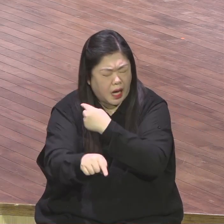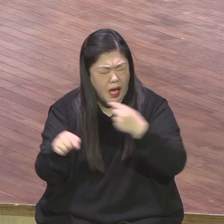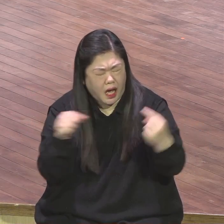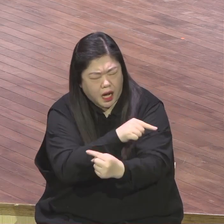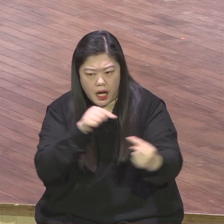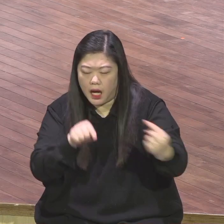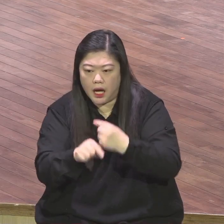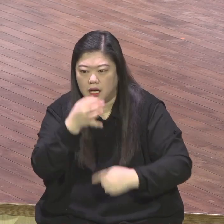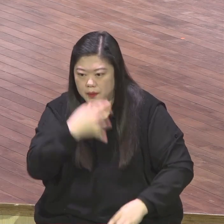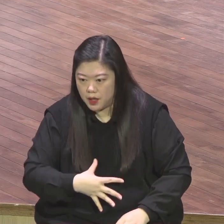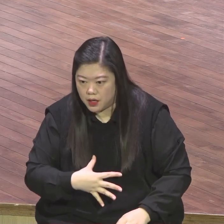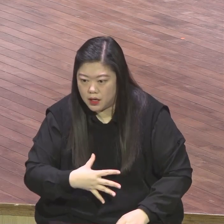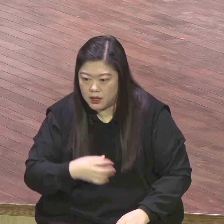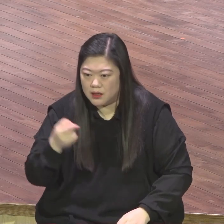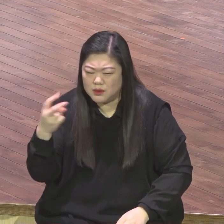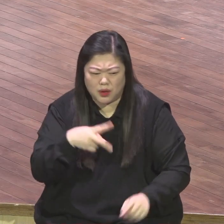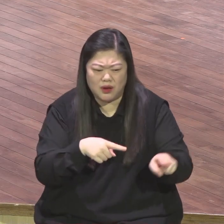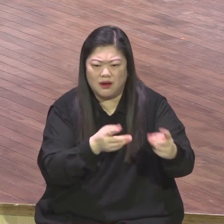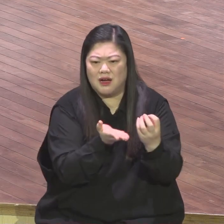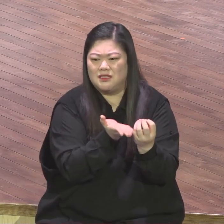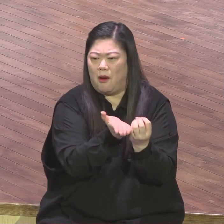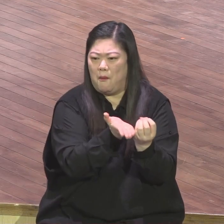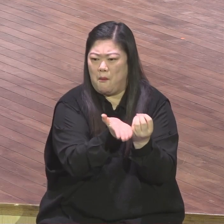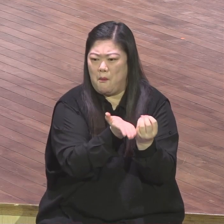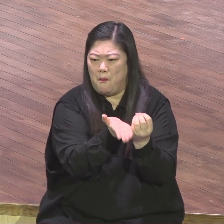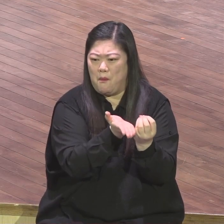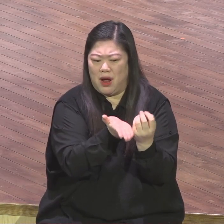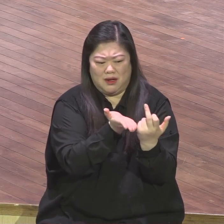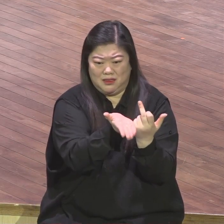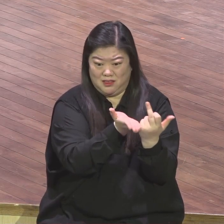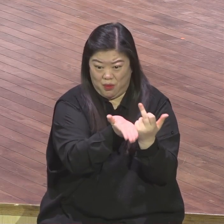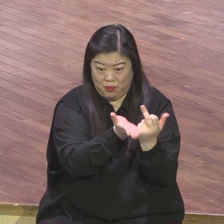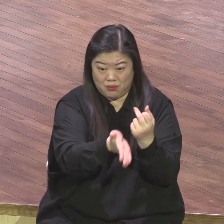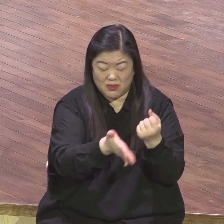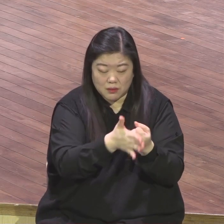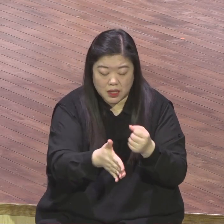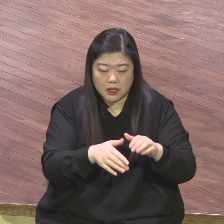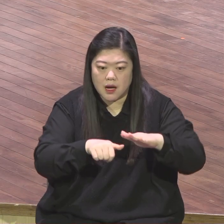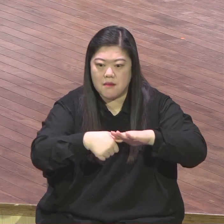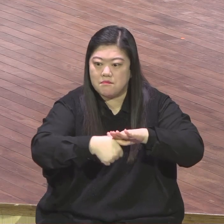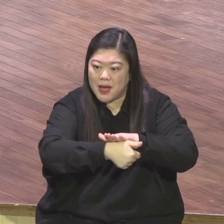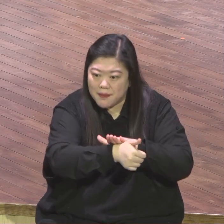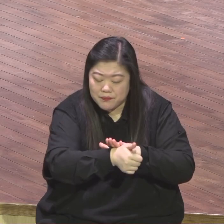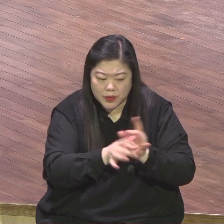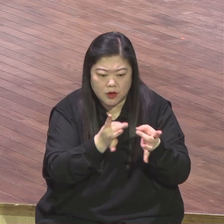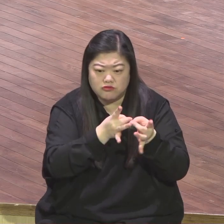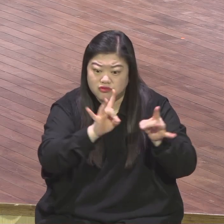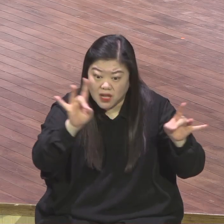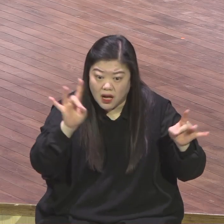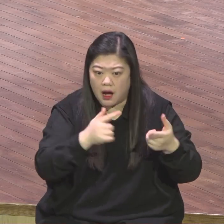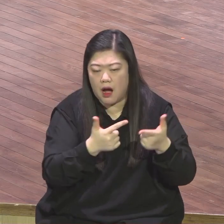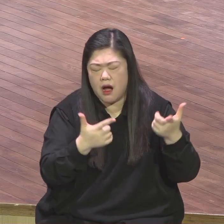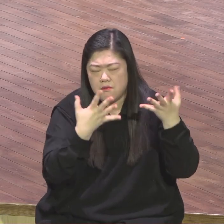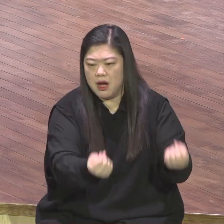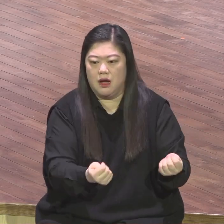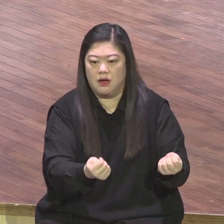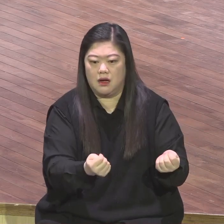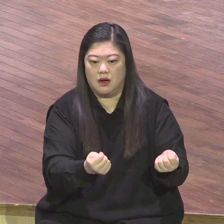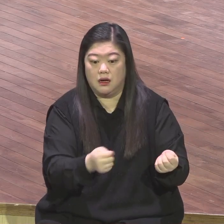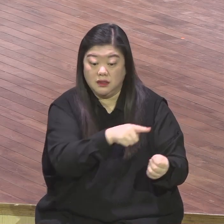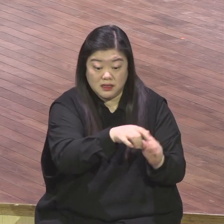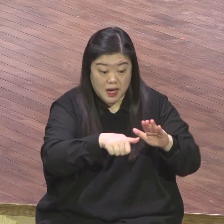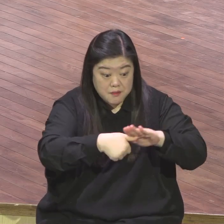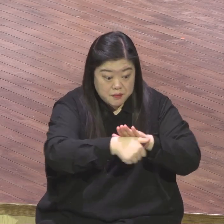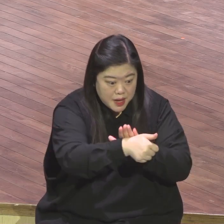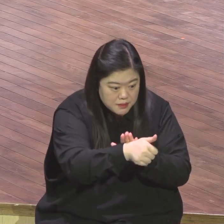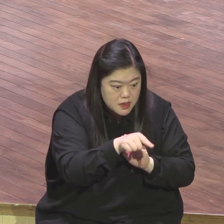가서 사역하는 것이 쉽지 않았다 그 말이에요. 그런데 이 이기풍 목사님에게 우리가 가지 않으면